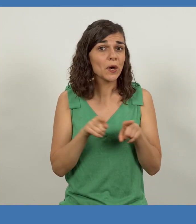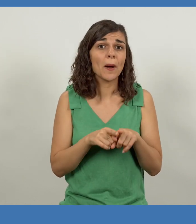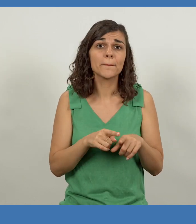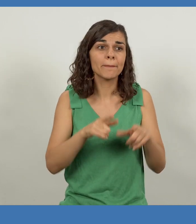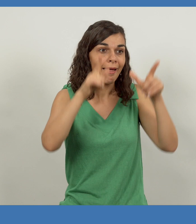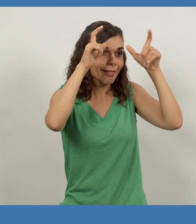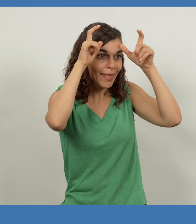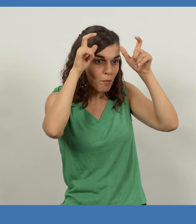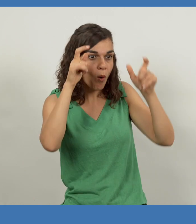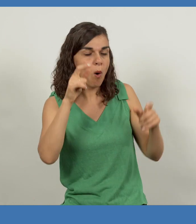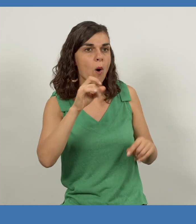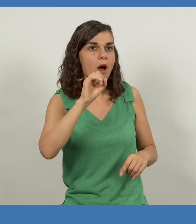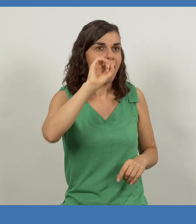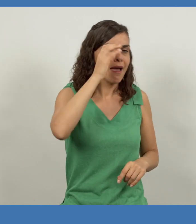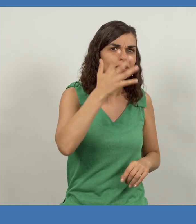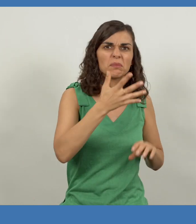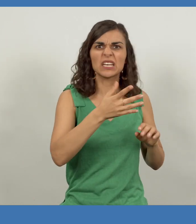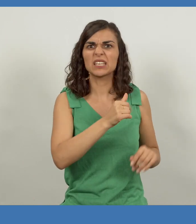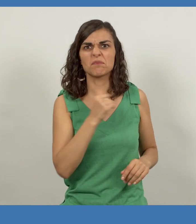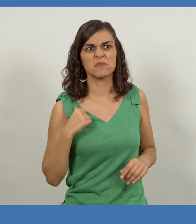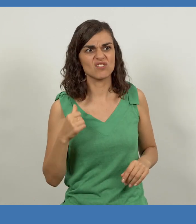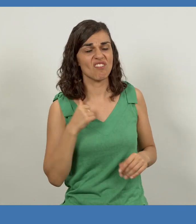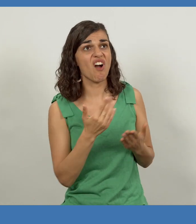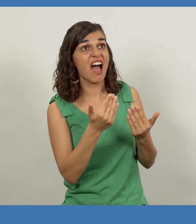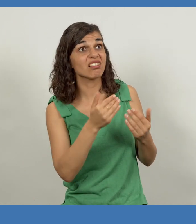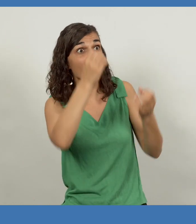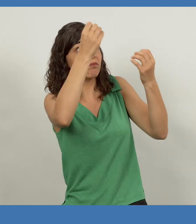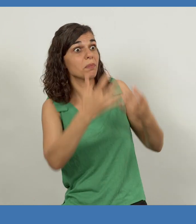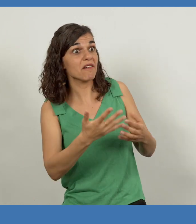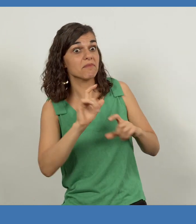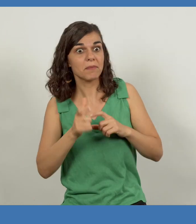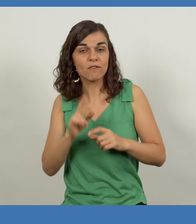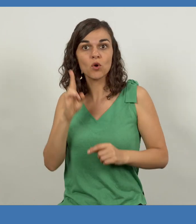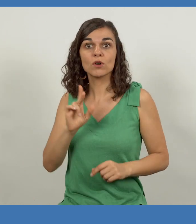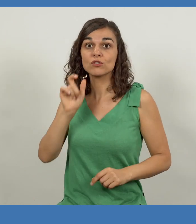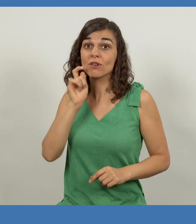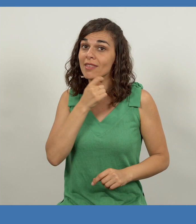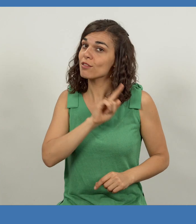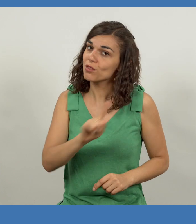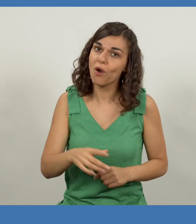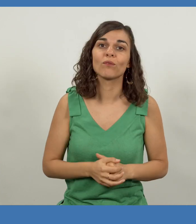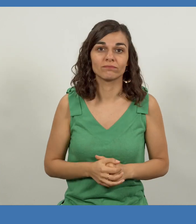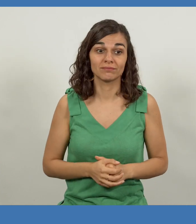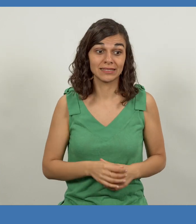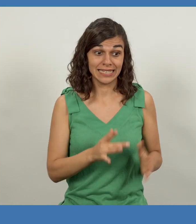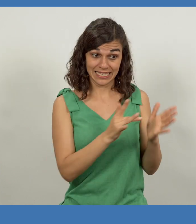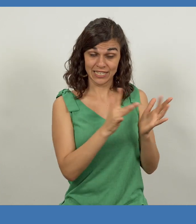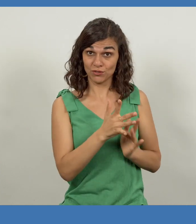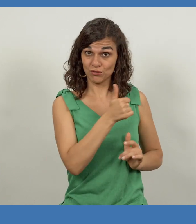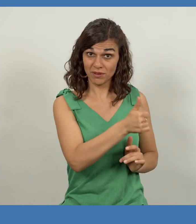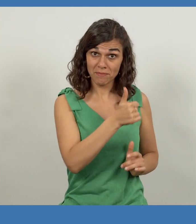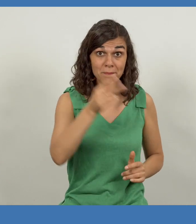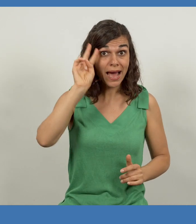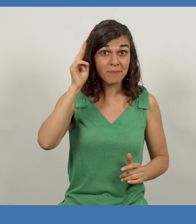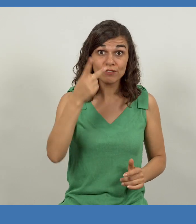esprits méchants pour commencer à jeûner afin de pouvoir les chasser. Jésus avait l'habitude de jeûner et c'est ainsi